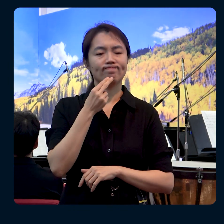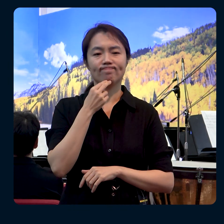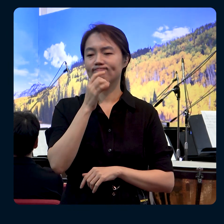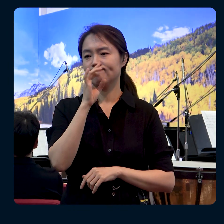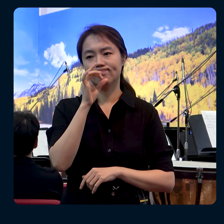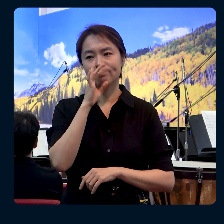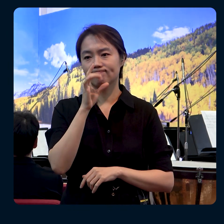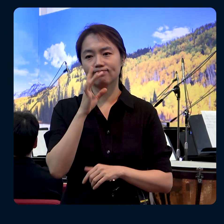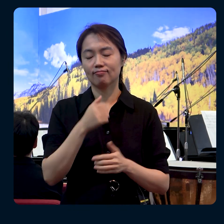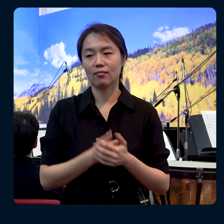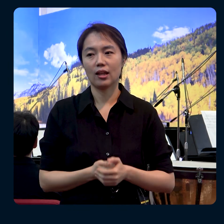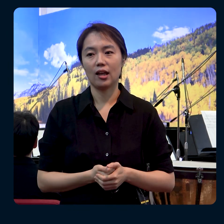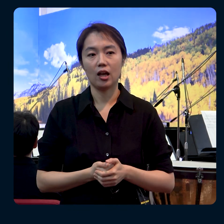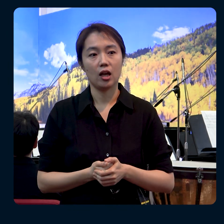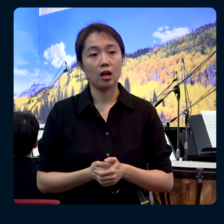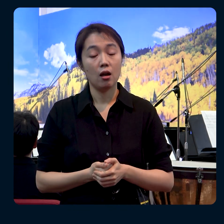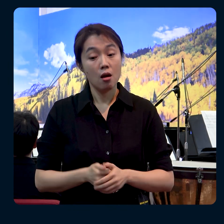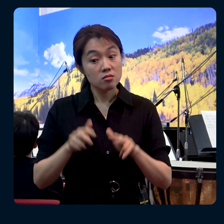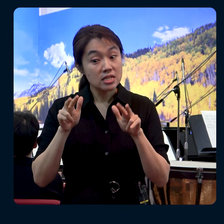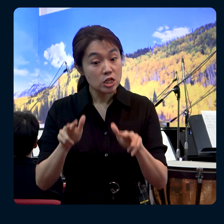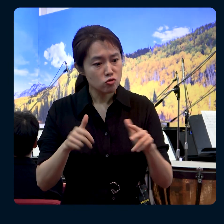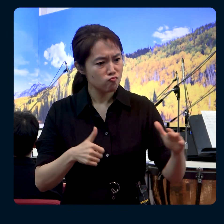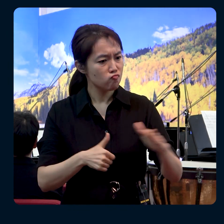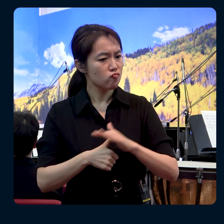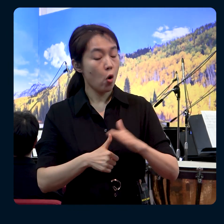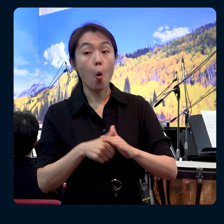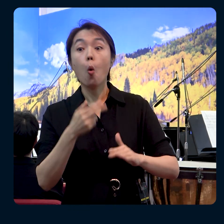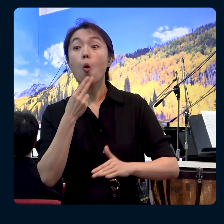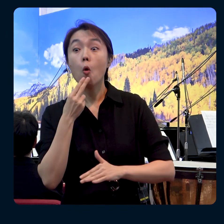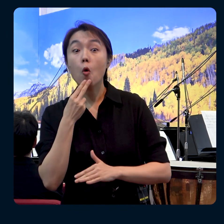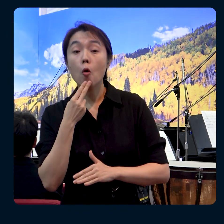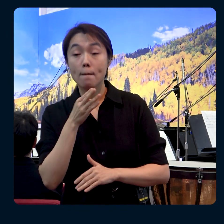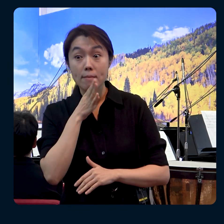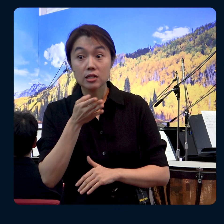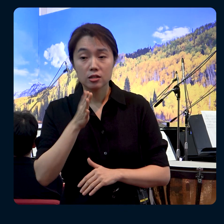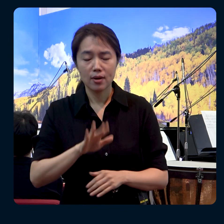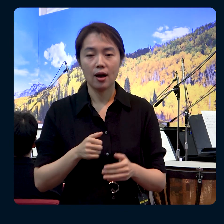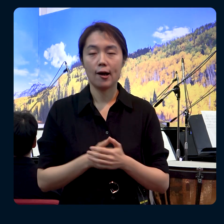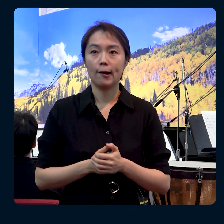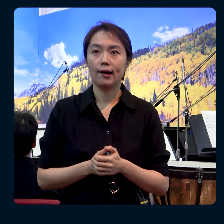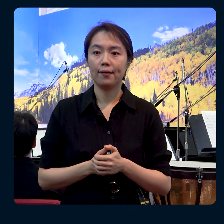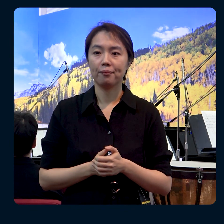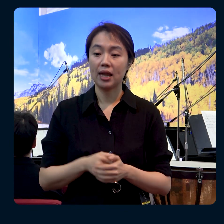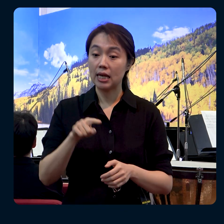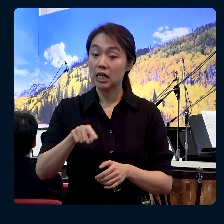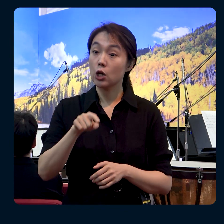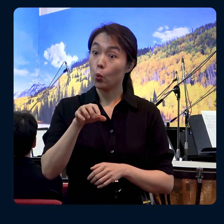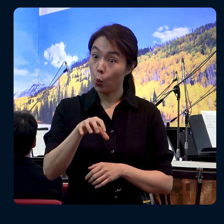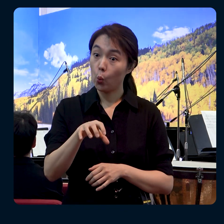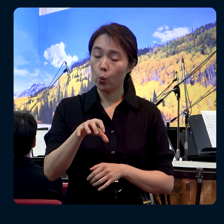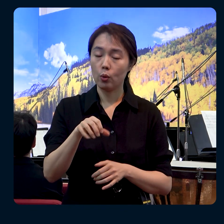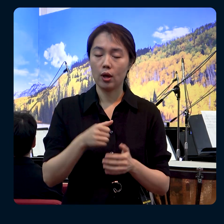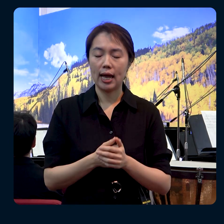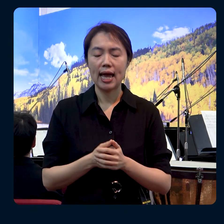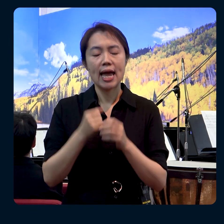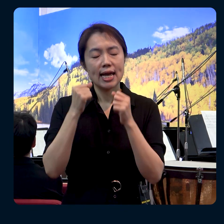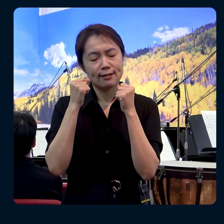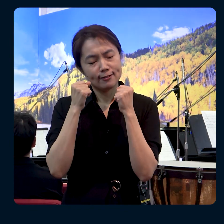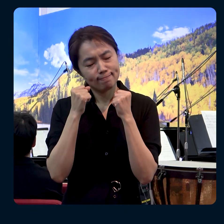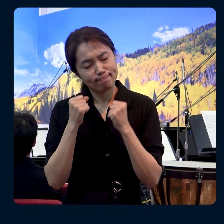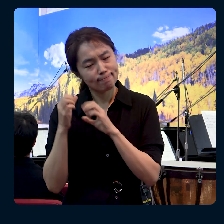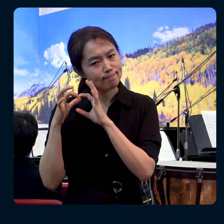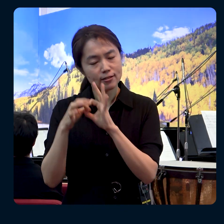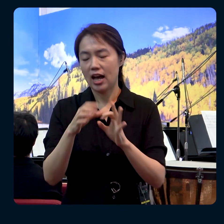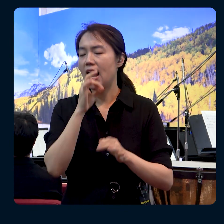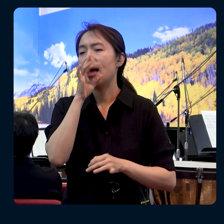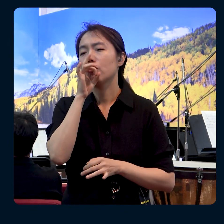일단 그랄 목자들이 지금 당장 와서 뭐 시비 걸고 그런 건 없지만, 사실 그 르호봇에 계속 머물 수는 없는